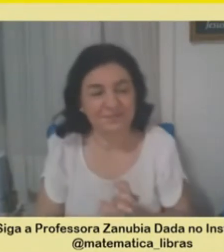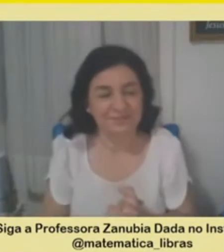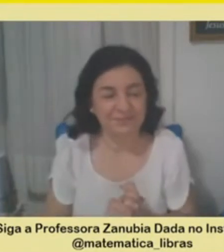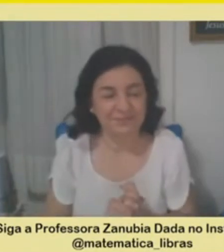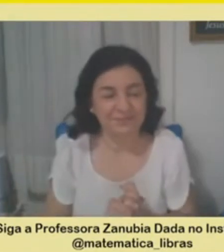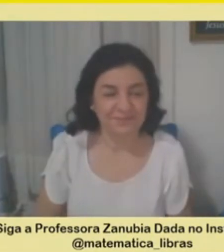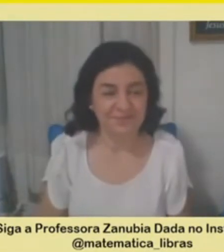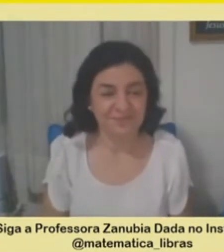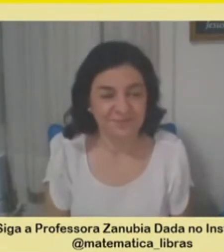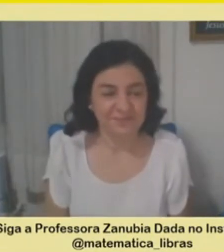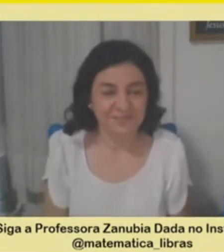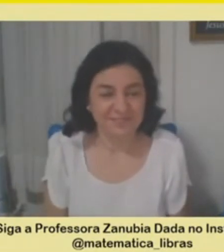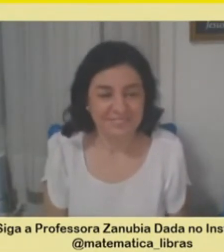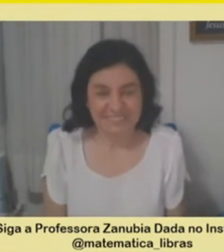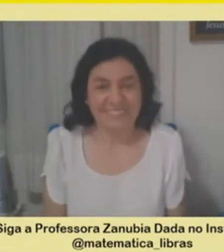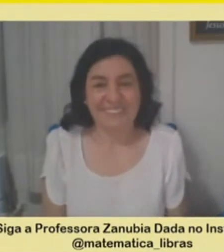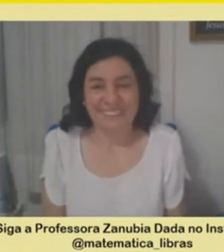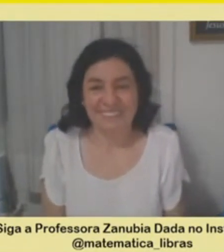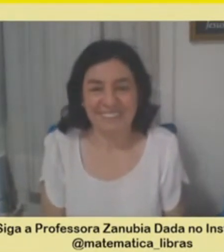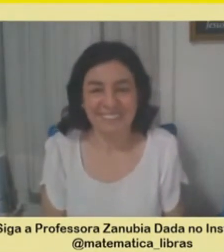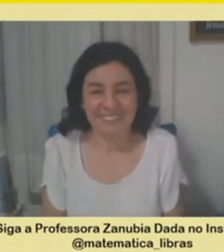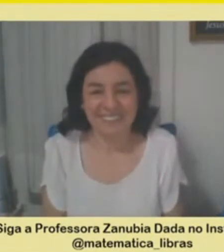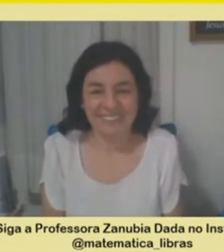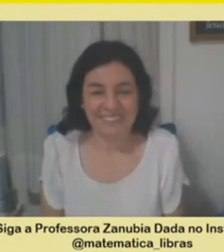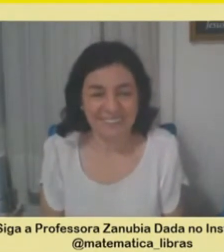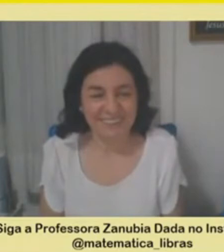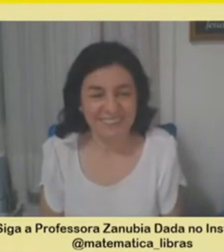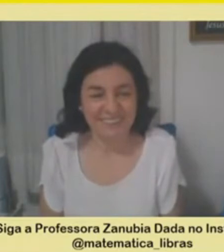Agora é com o Tiago.